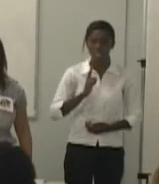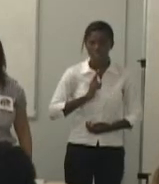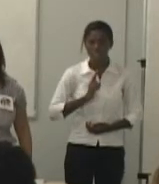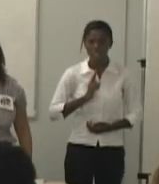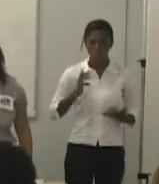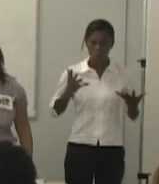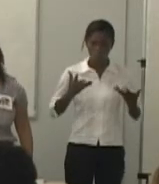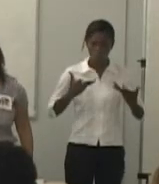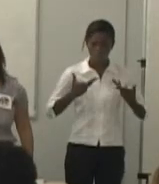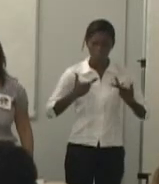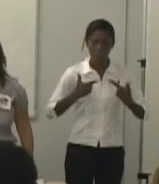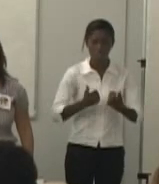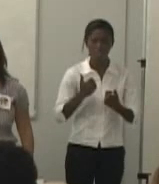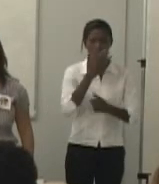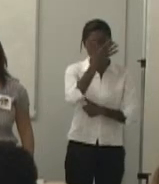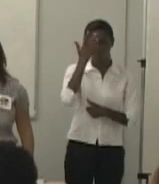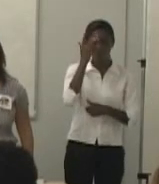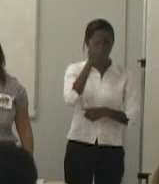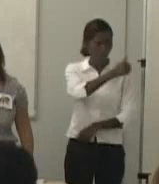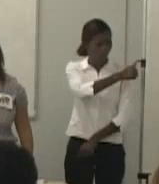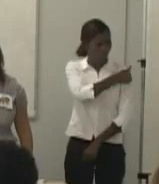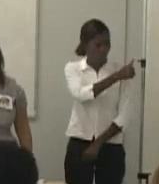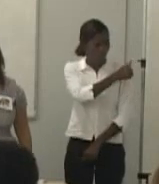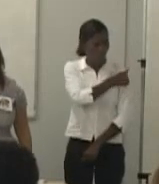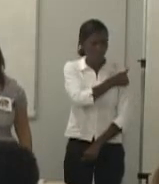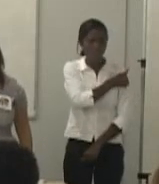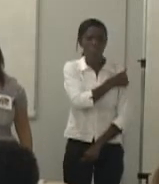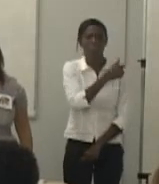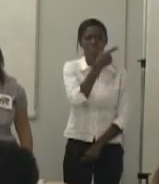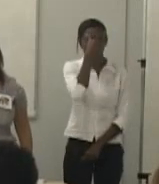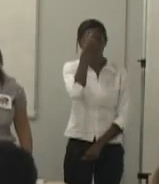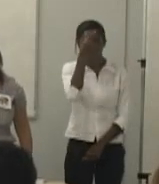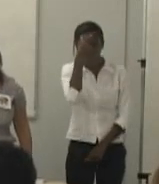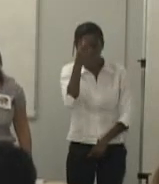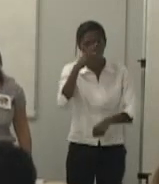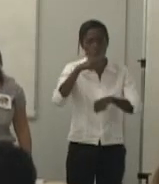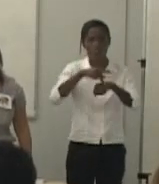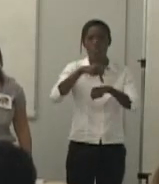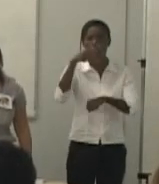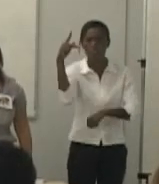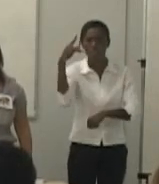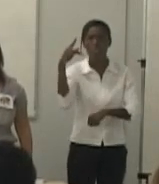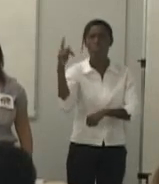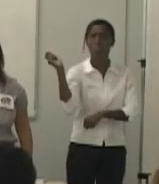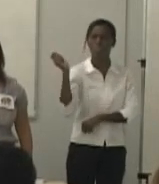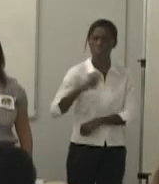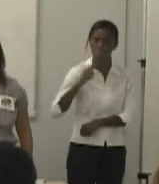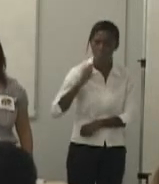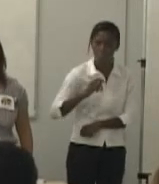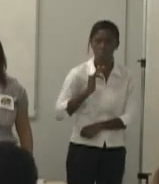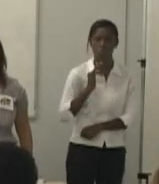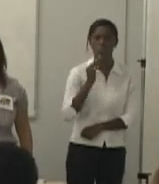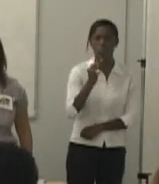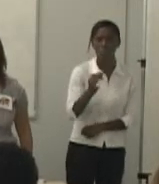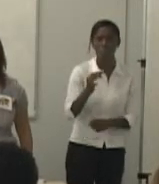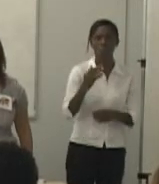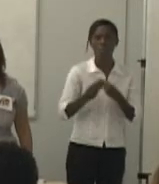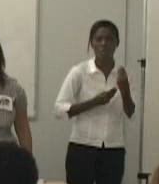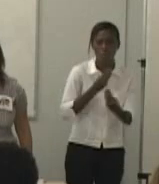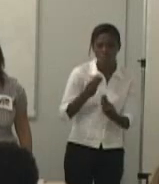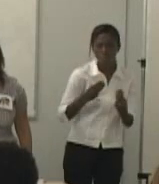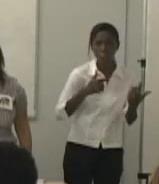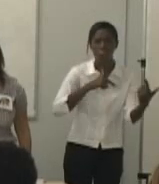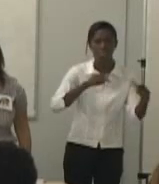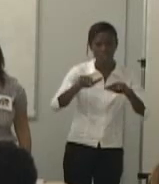mínimo de atendimento aos nossos alunos de graduação e de pós-graduação para que que nós possamos exercer a atividade